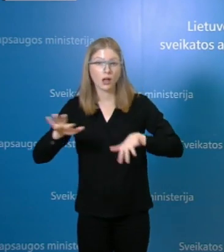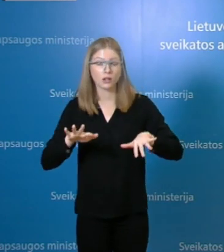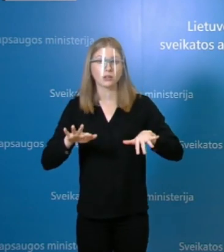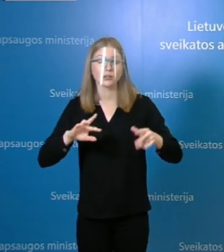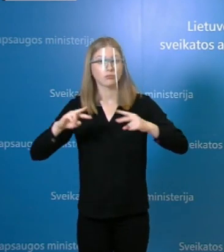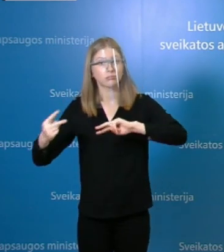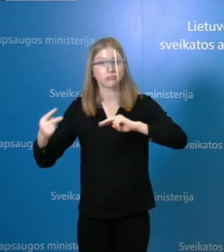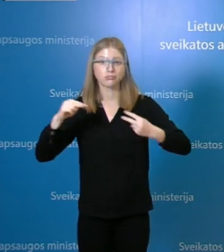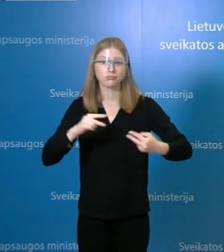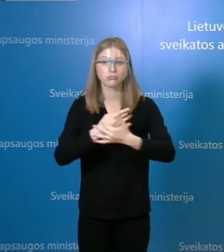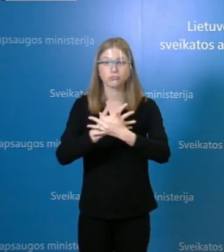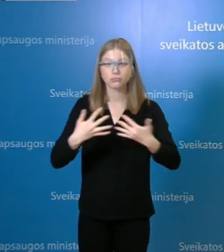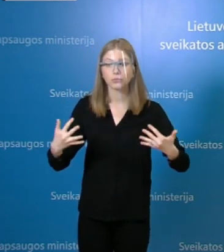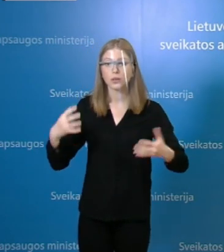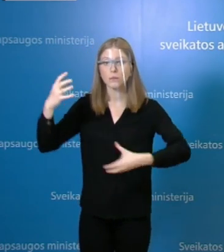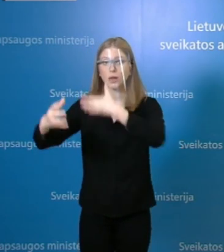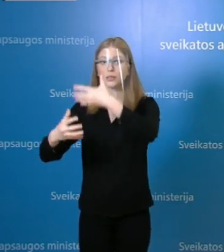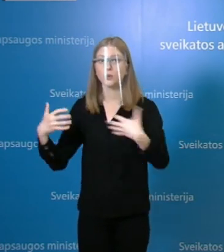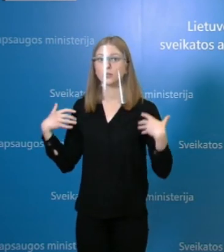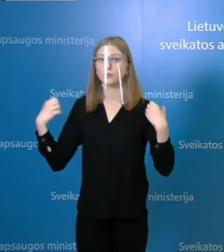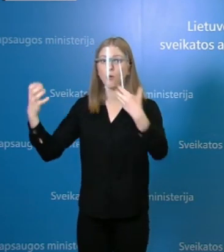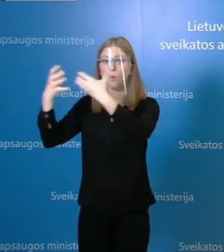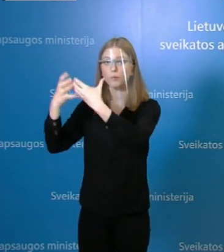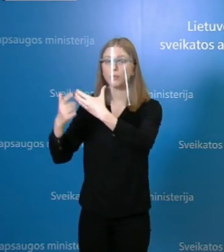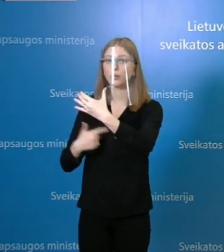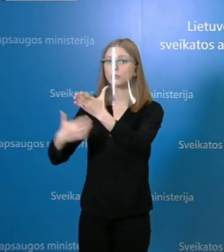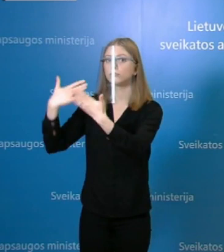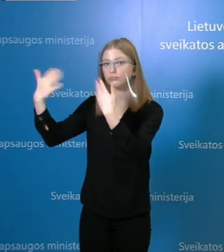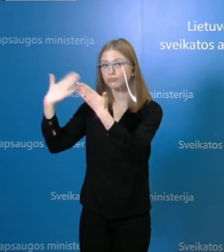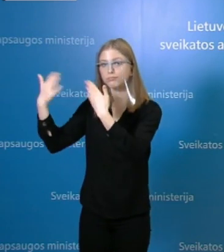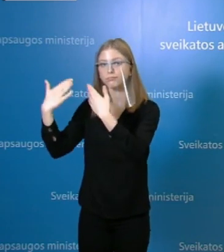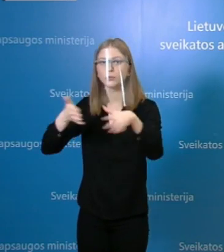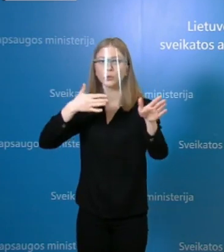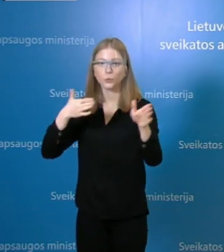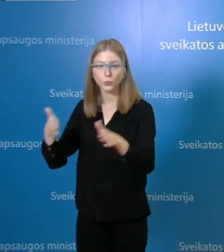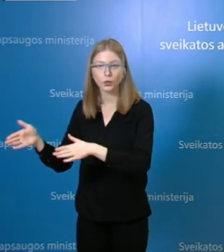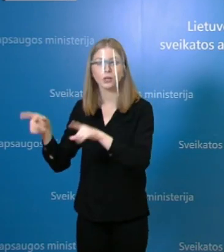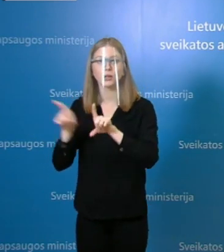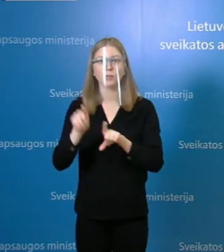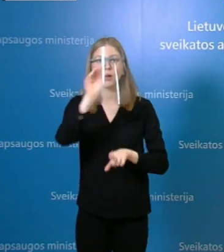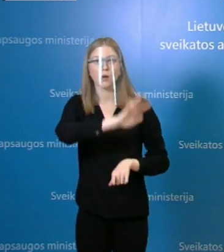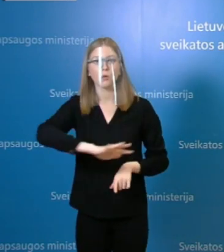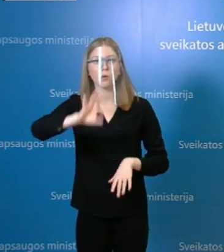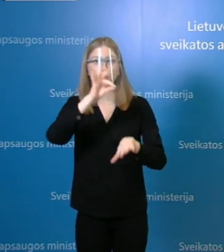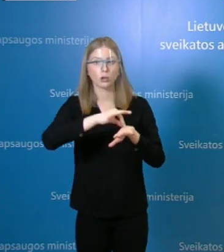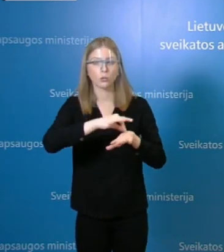ir su Pasaulio sveikatos organizacija, ir su Europos ligų kontrolės centru. Šalis tikrai priiminėja labai